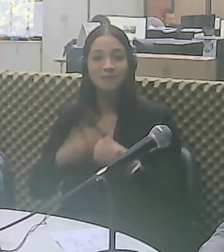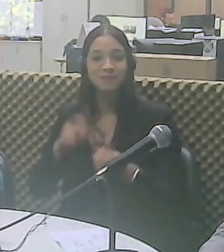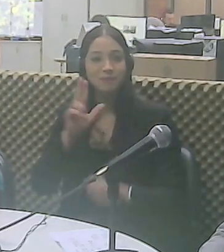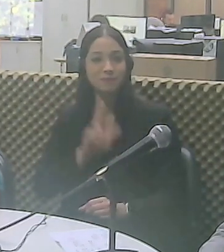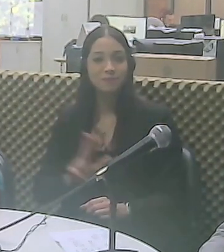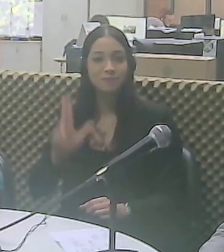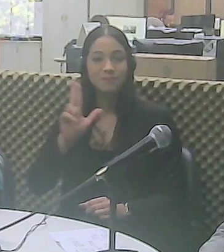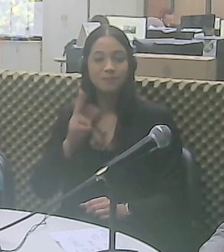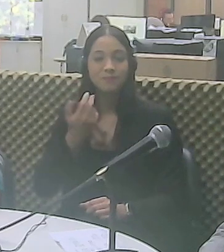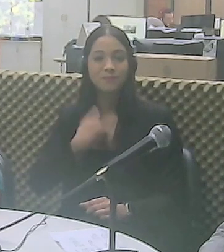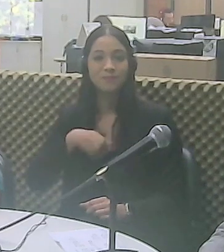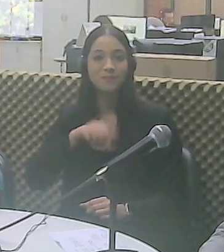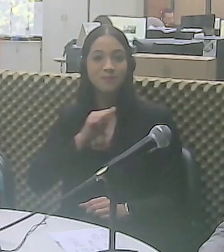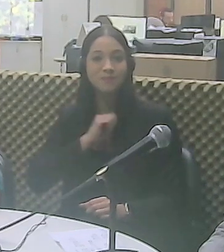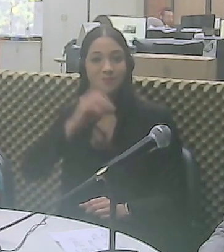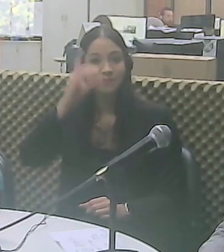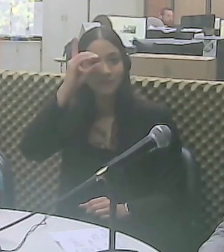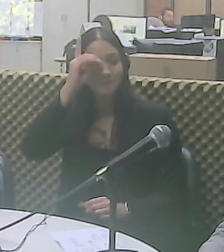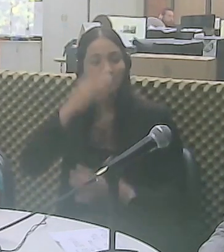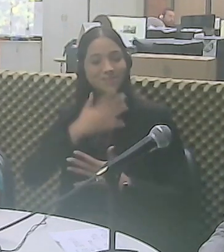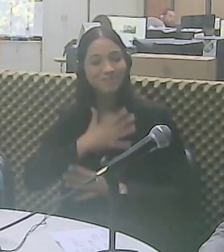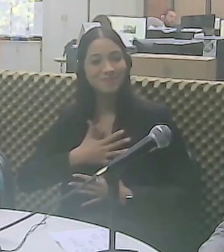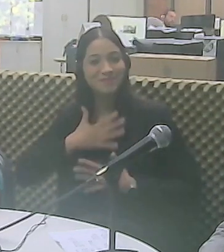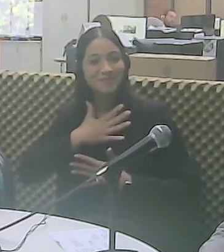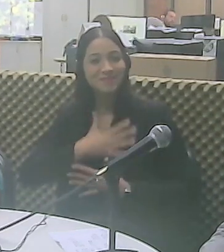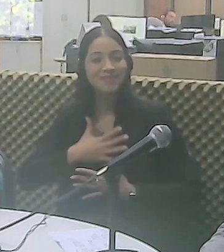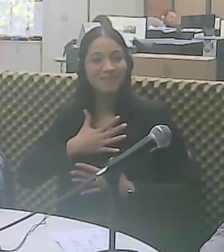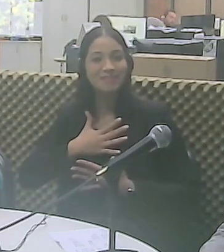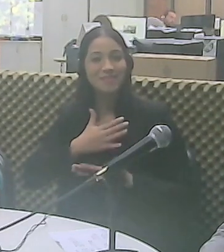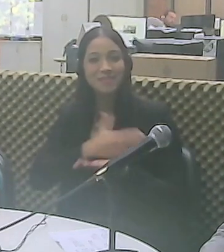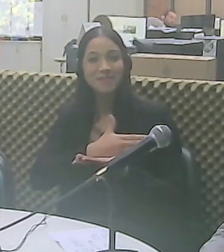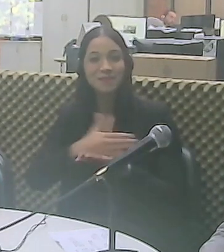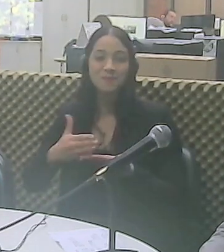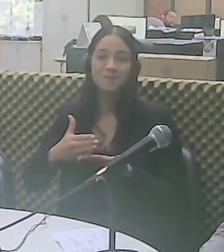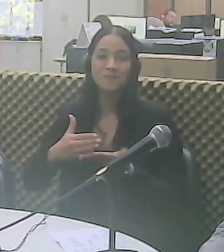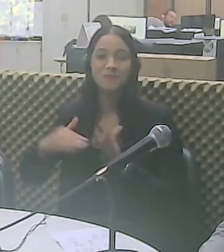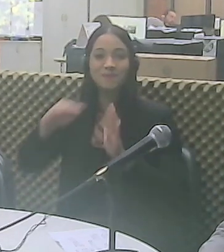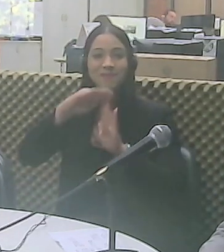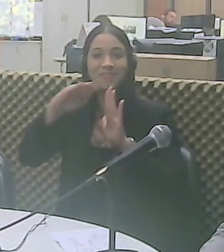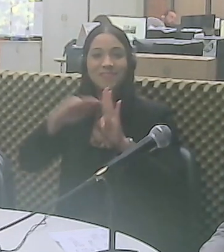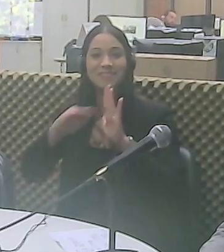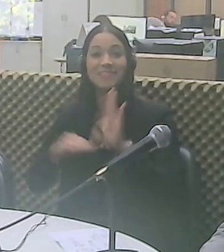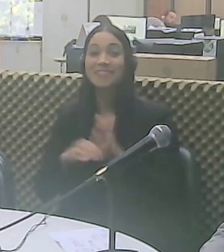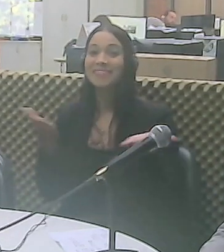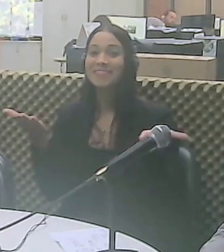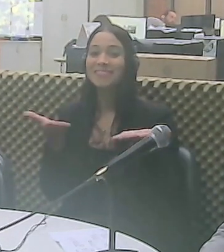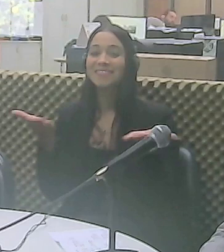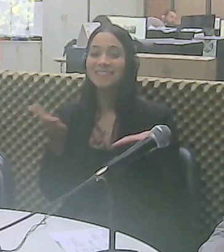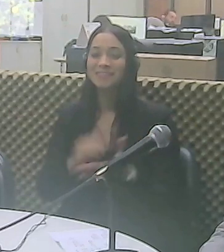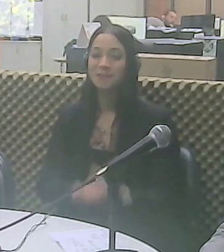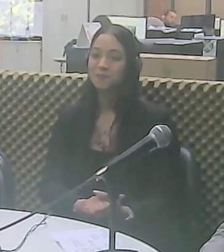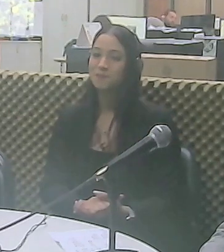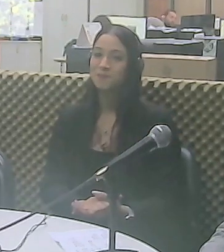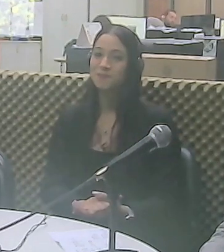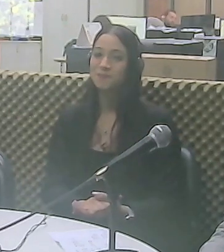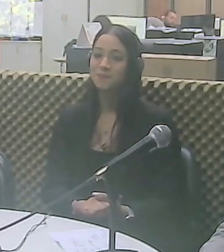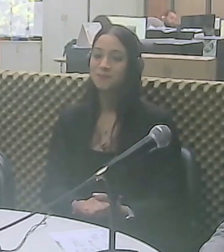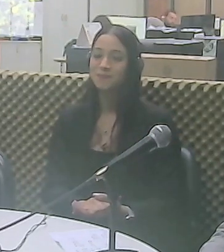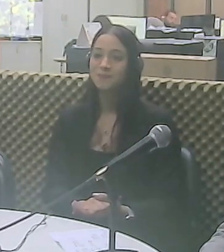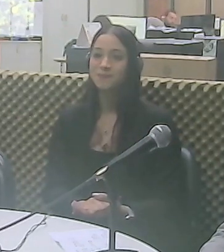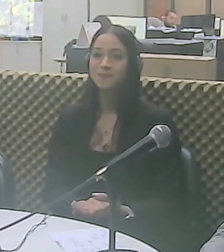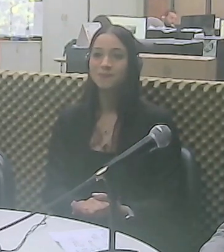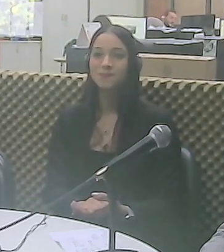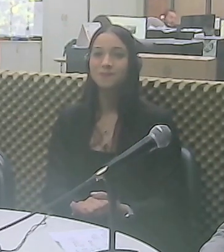fato acontece em Uberlândia. Prazer, eu sou Daniela Aires e começamos com os destaques desta edição.